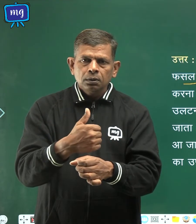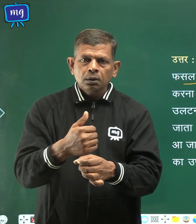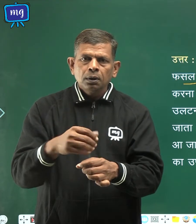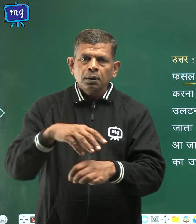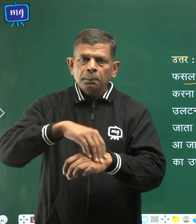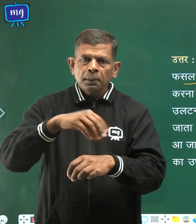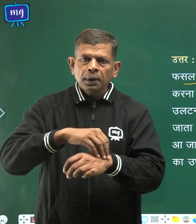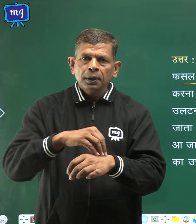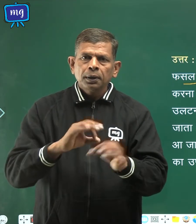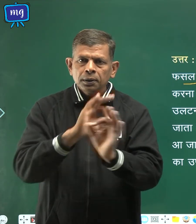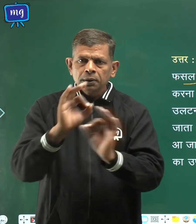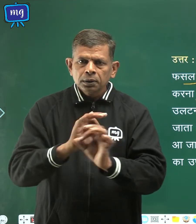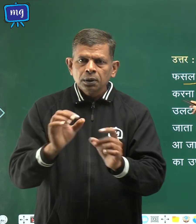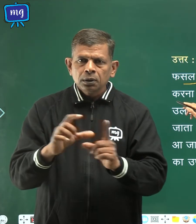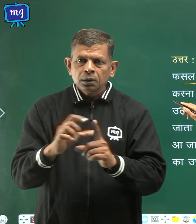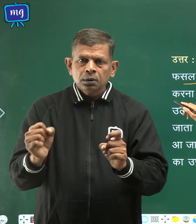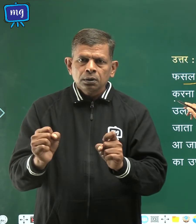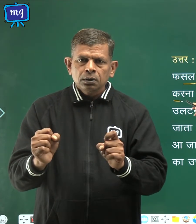मिट्टी तैयार करना